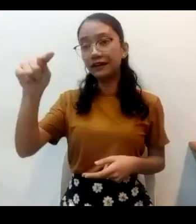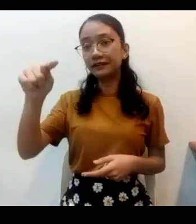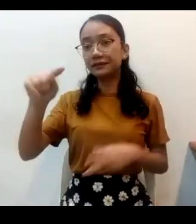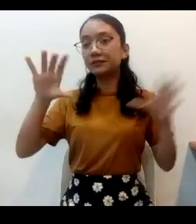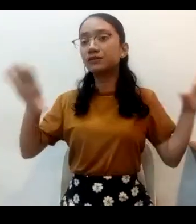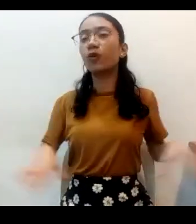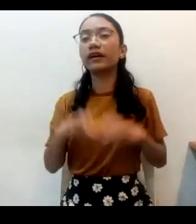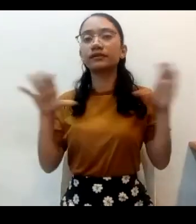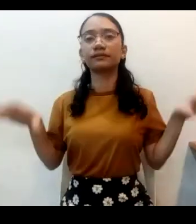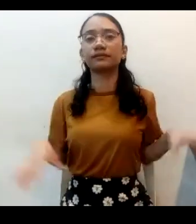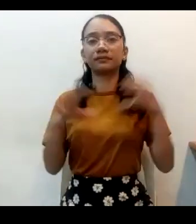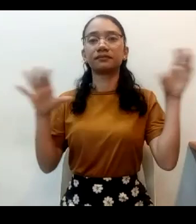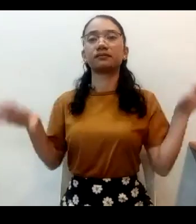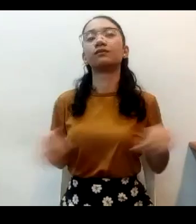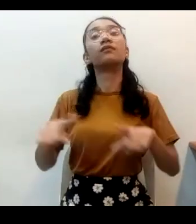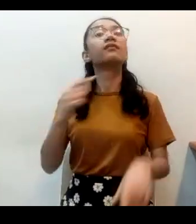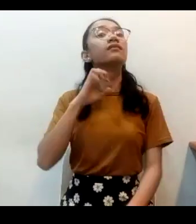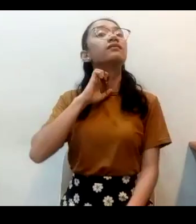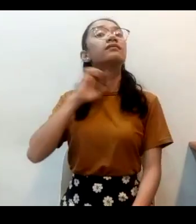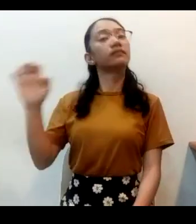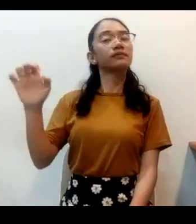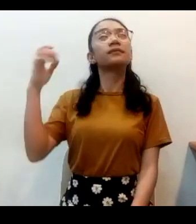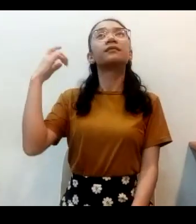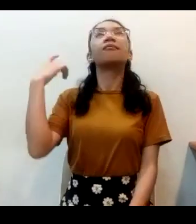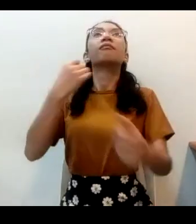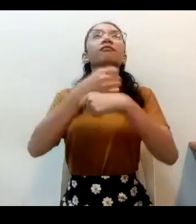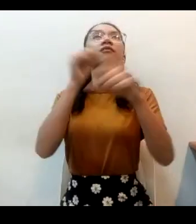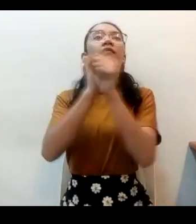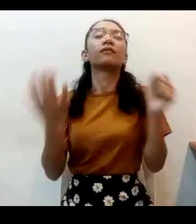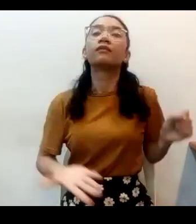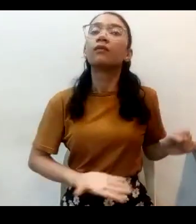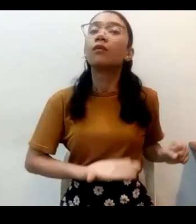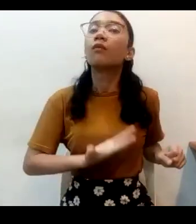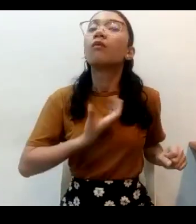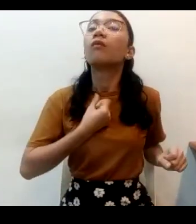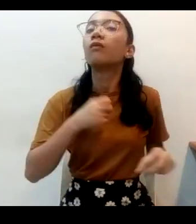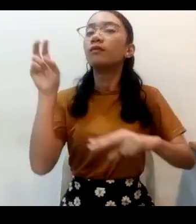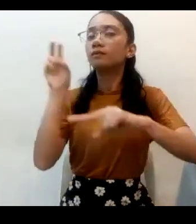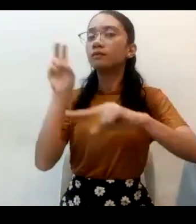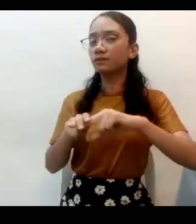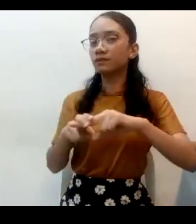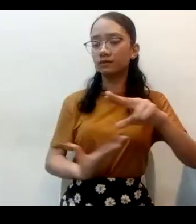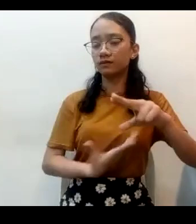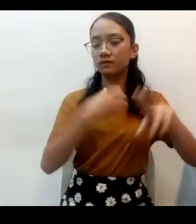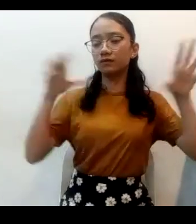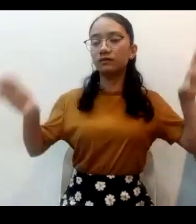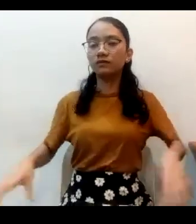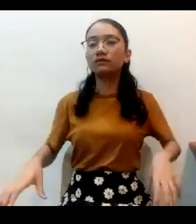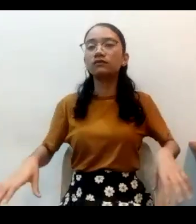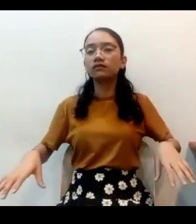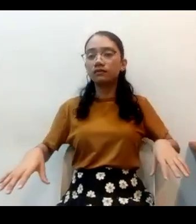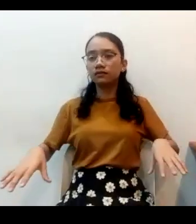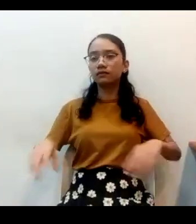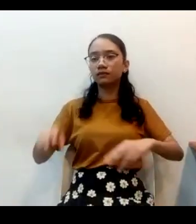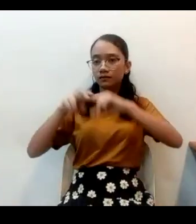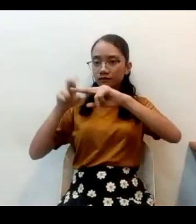yung lugar ng gawain. But priest Eli made his own seat. Ngunit yung pari po na si Eli, kanya pong ginawa